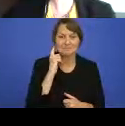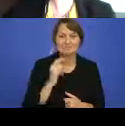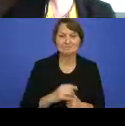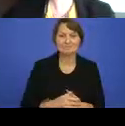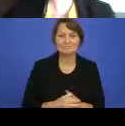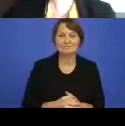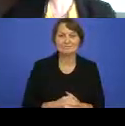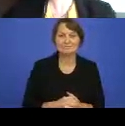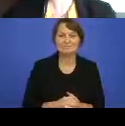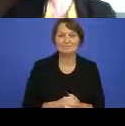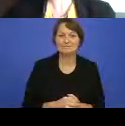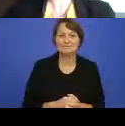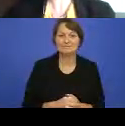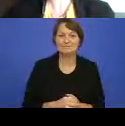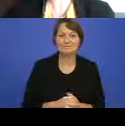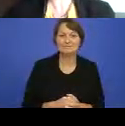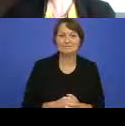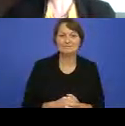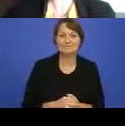Est-ce que vous voyez ma présentation?